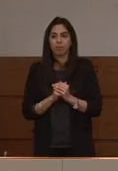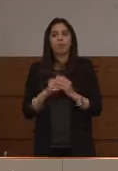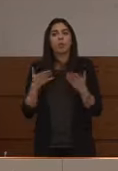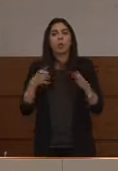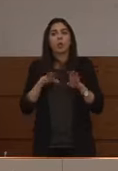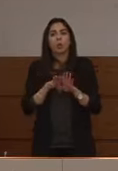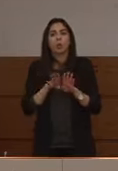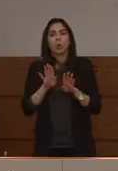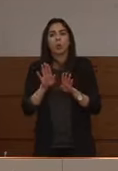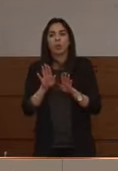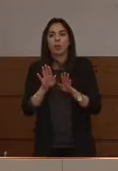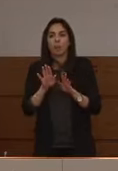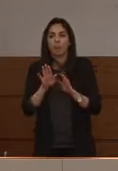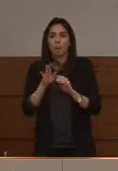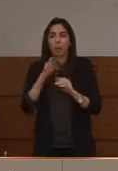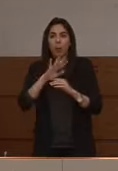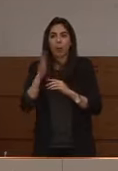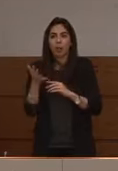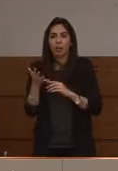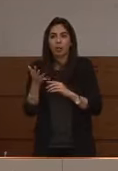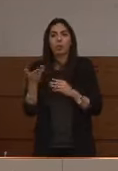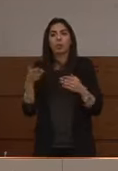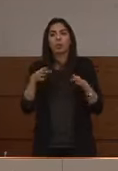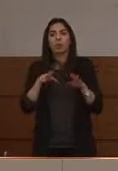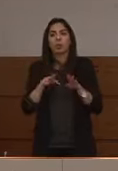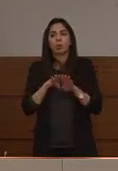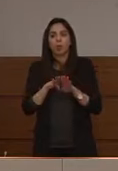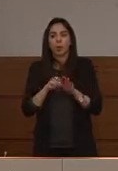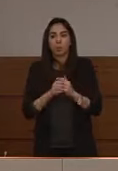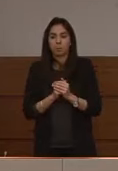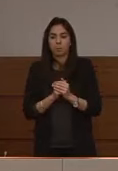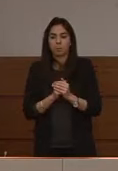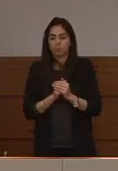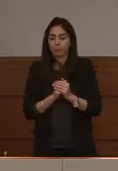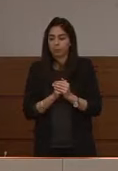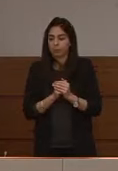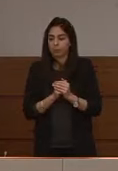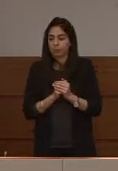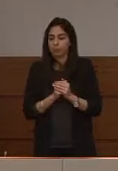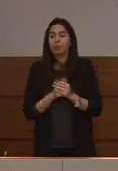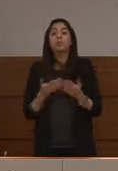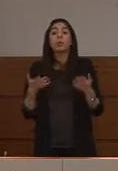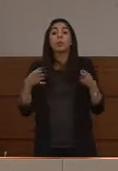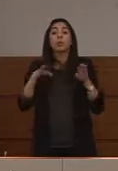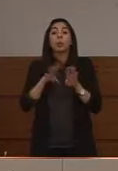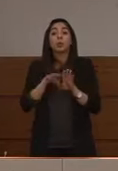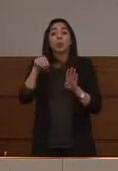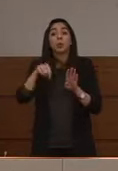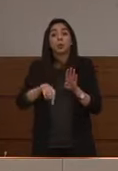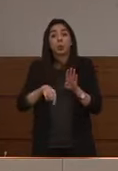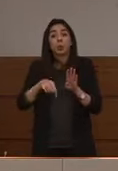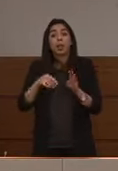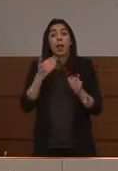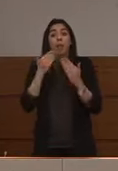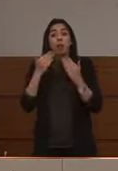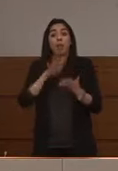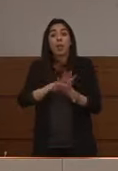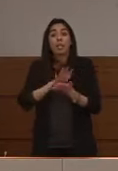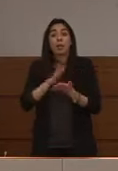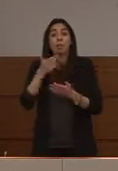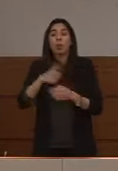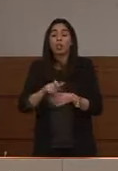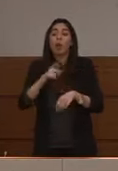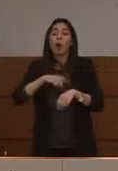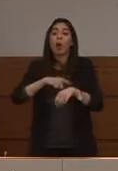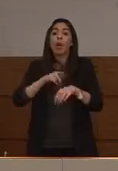chiudiamo qui chiude a un'altra chiudiamo qui allora chiudiamo qui perché fra poco alle 18 e